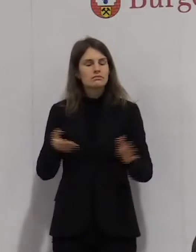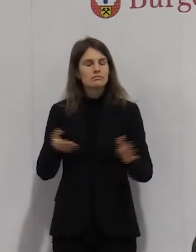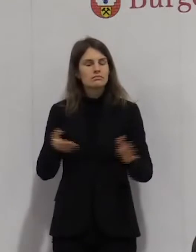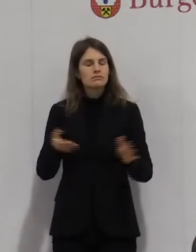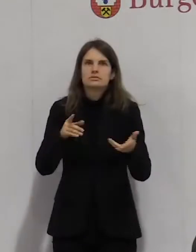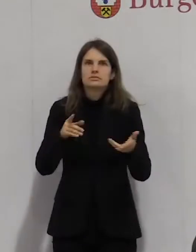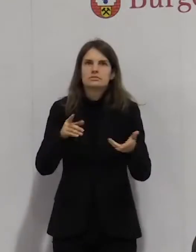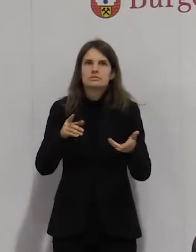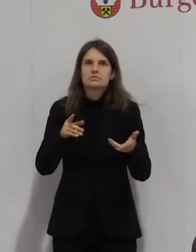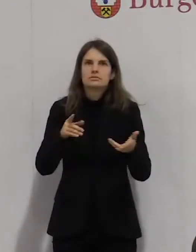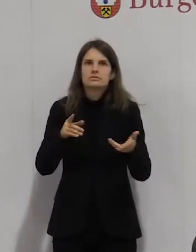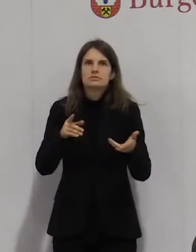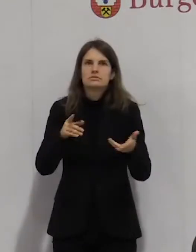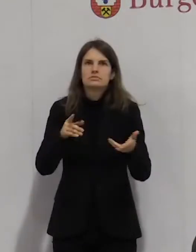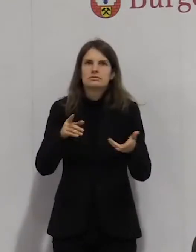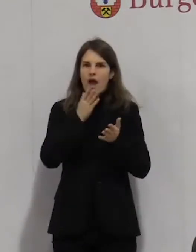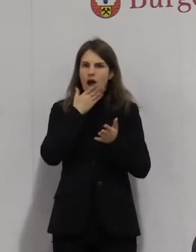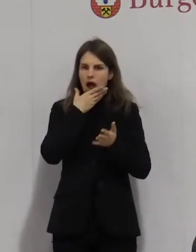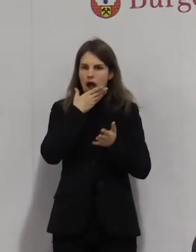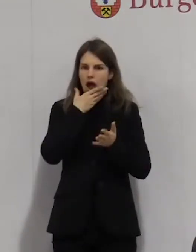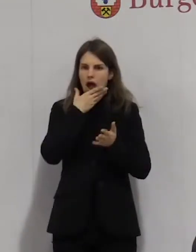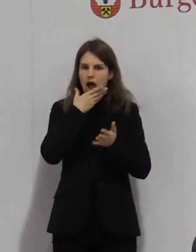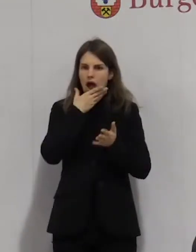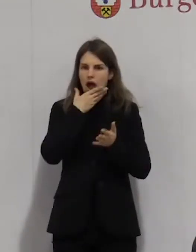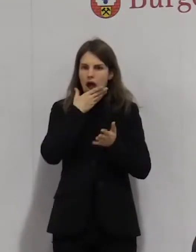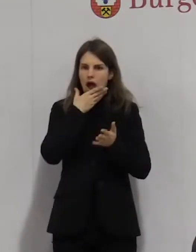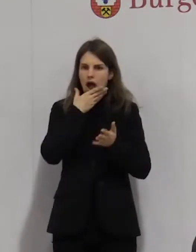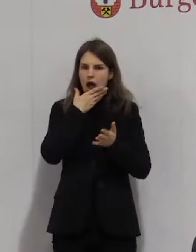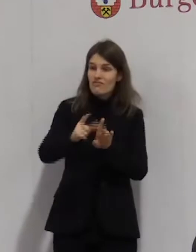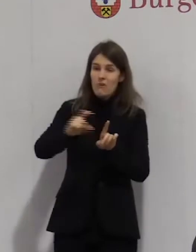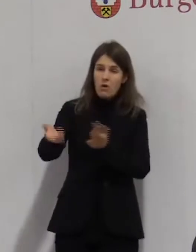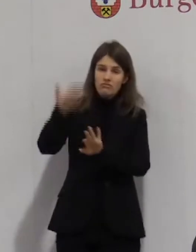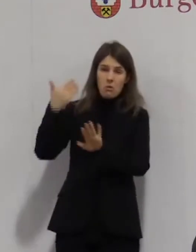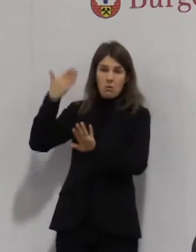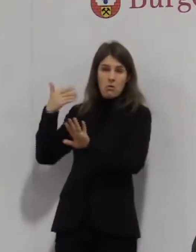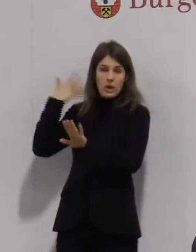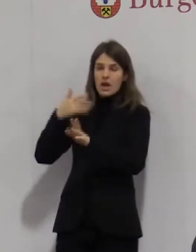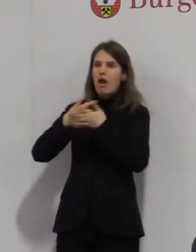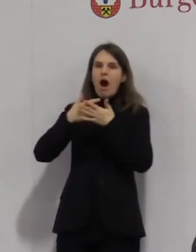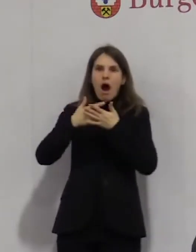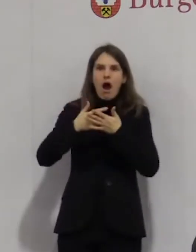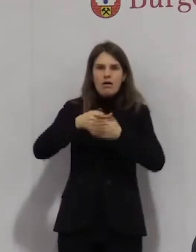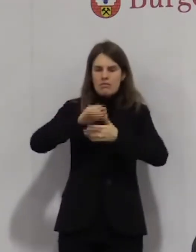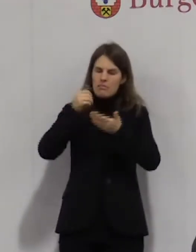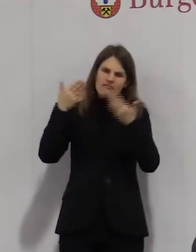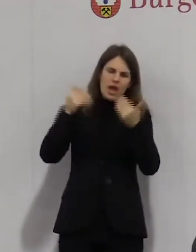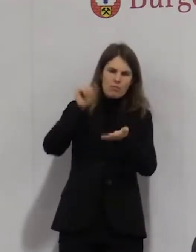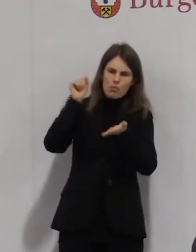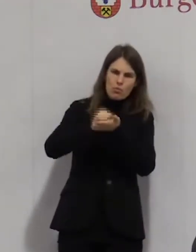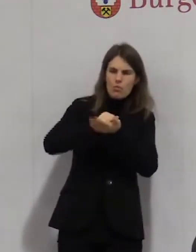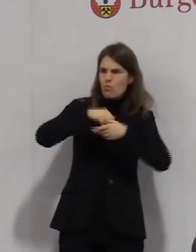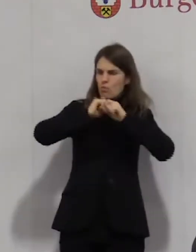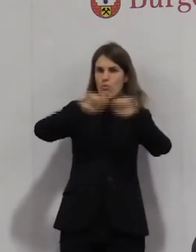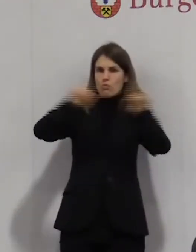seit Wochen den Standort des Impfzentrums öffentlich gemacht, weil dazu gehört, dass man vorher Verträge schließt,